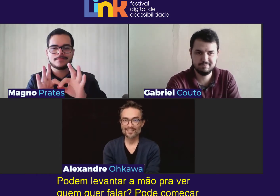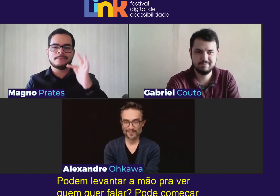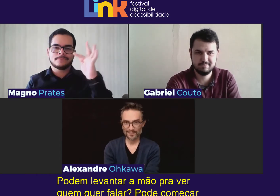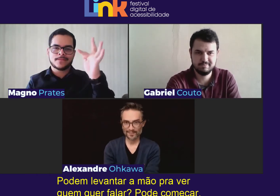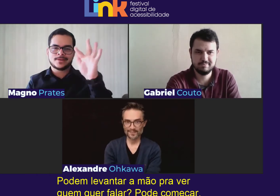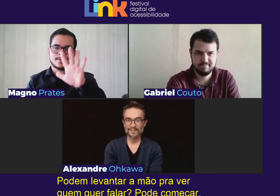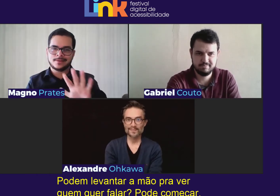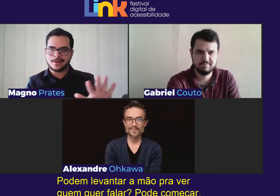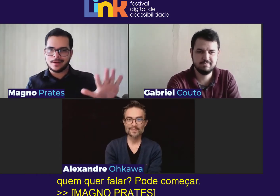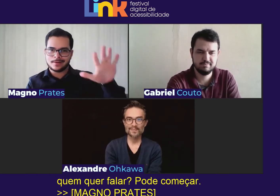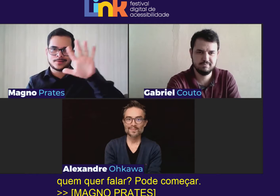da FENEIS.